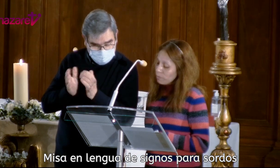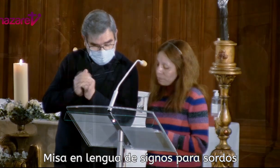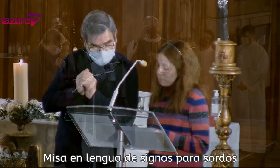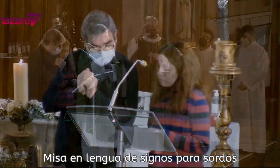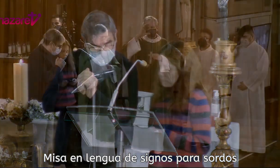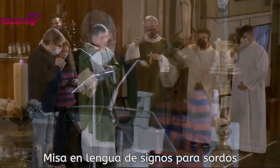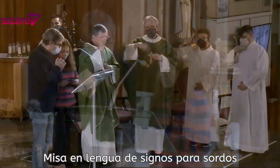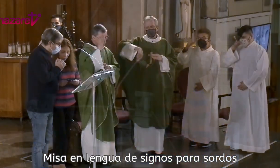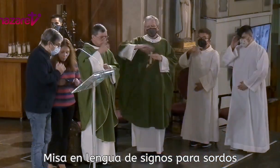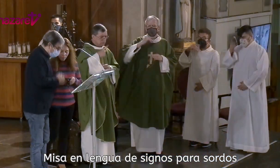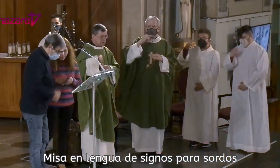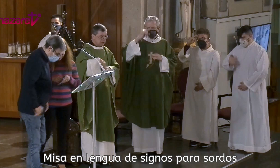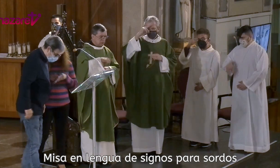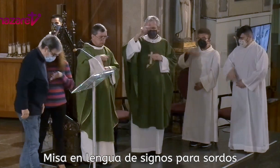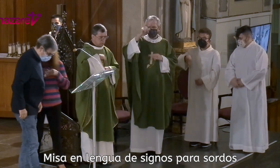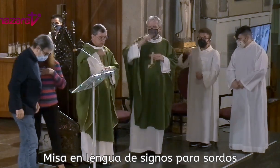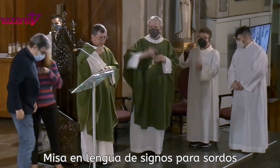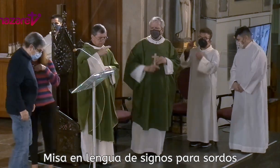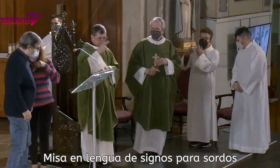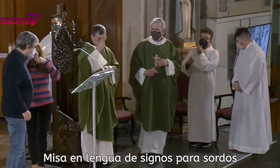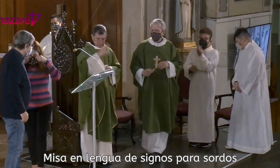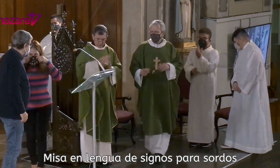Y escúchanos, Padre.